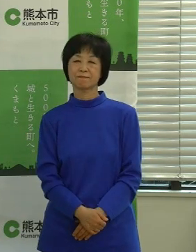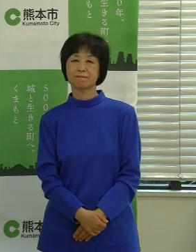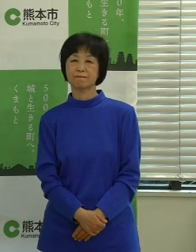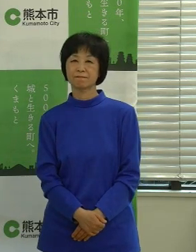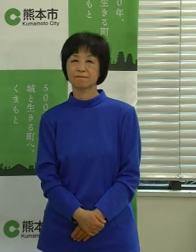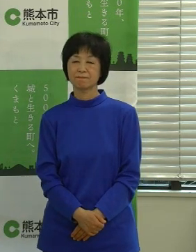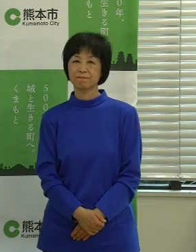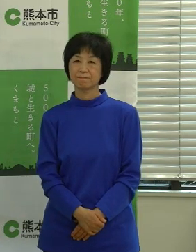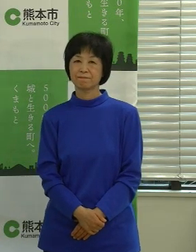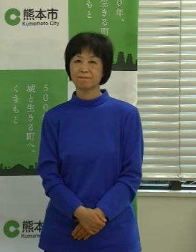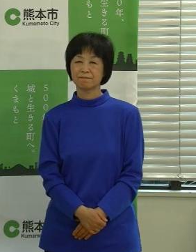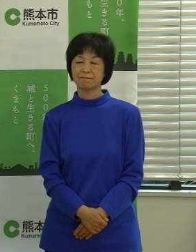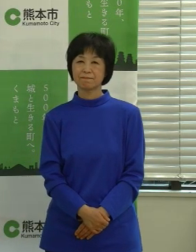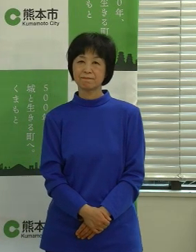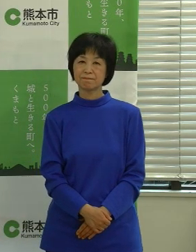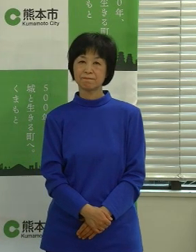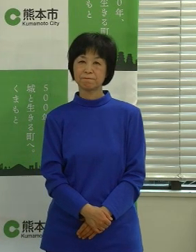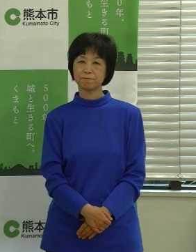れは、